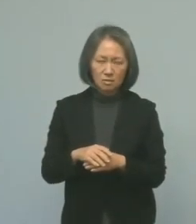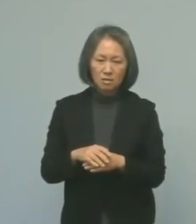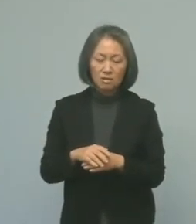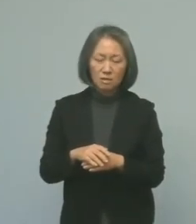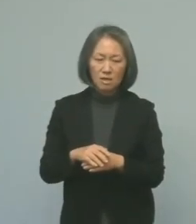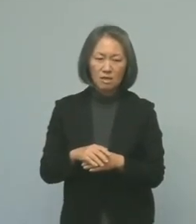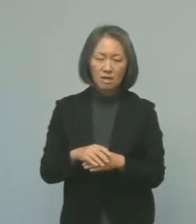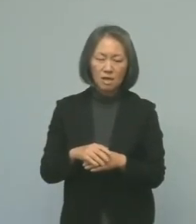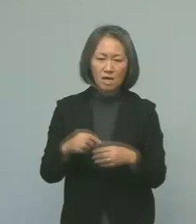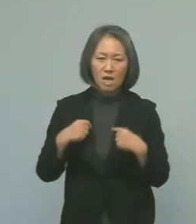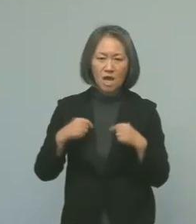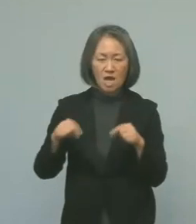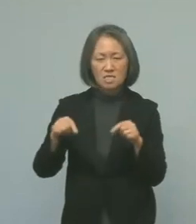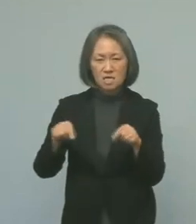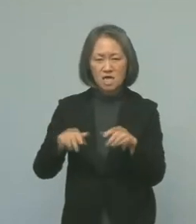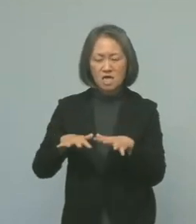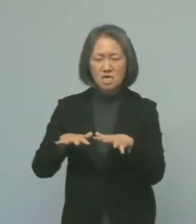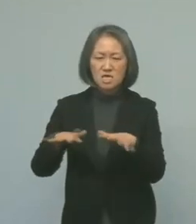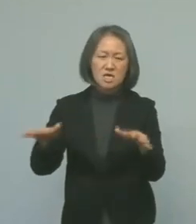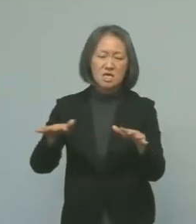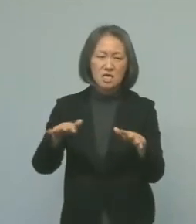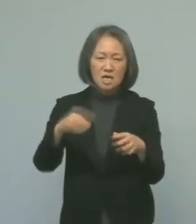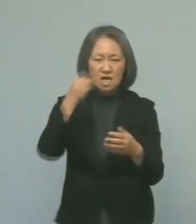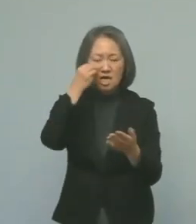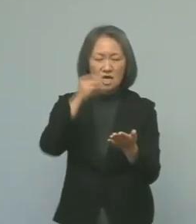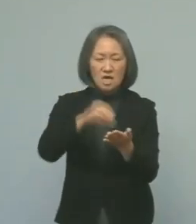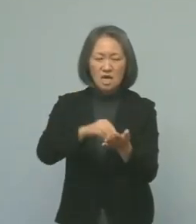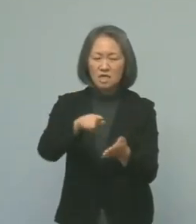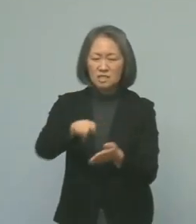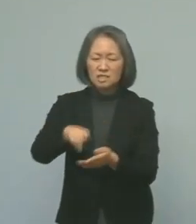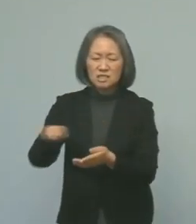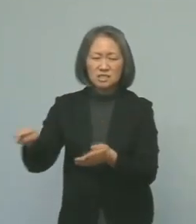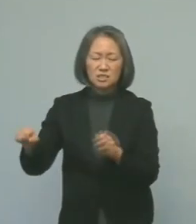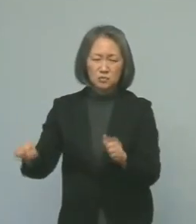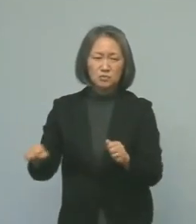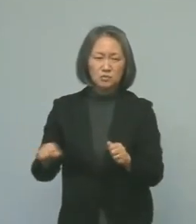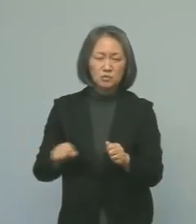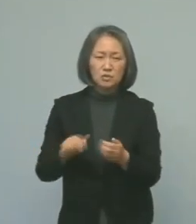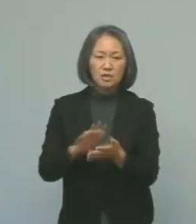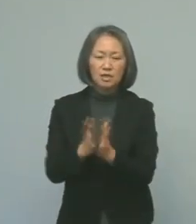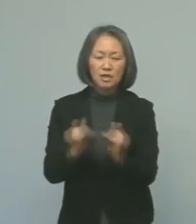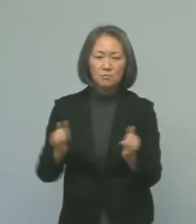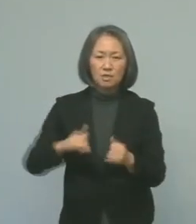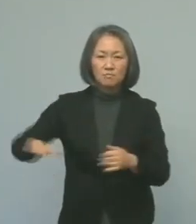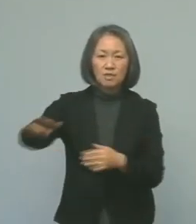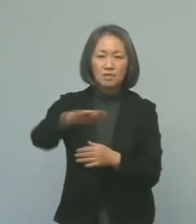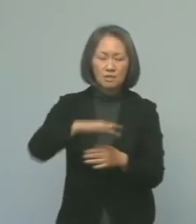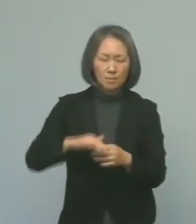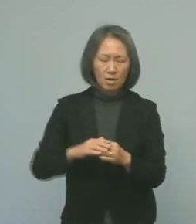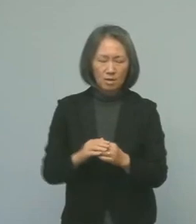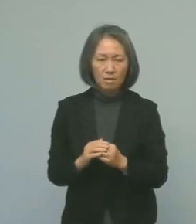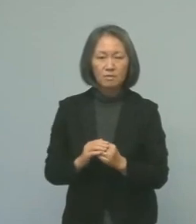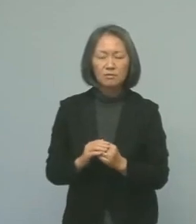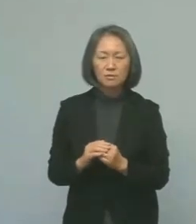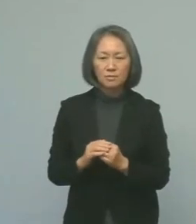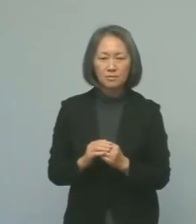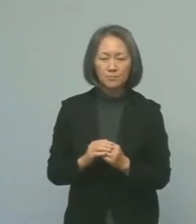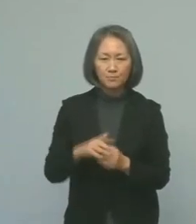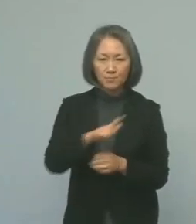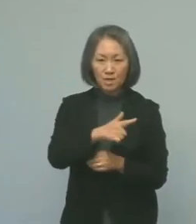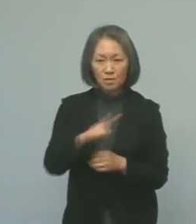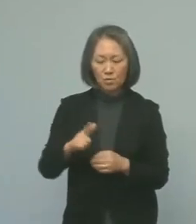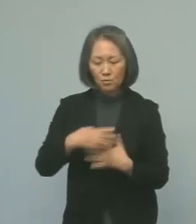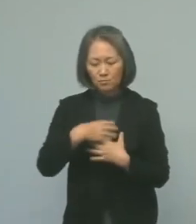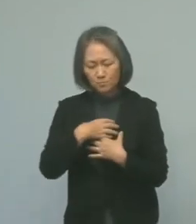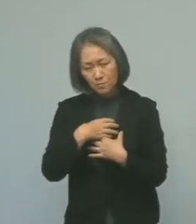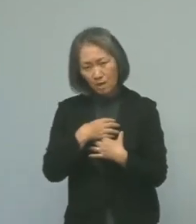普及っておかしいですけど、確認されているところです。県民の皆さん本当に、いろいろご不